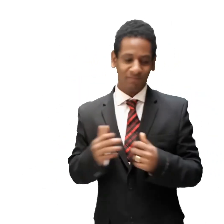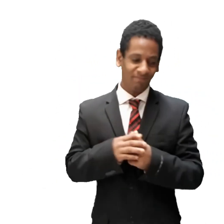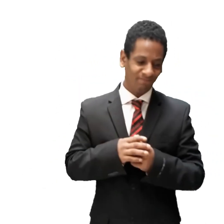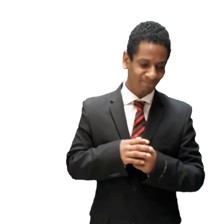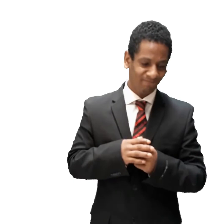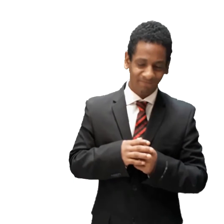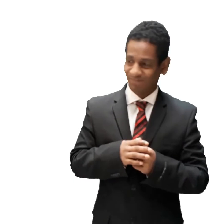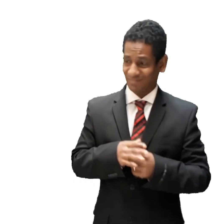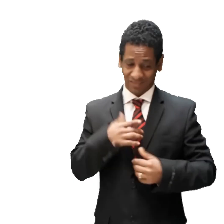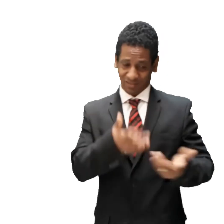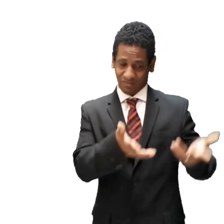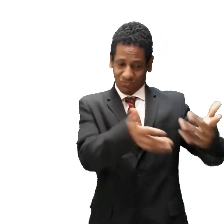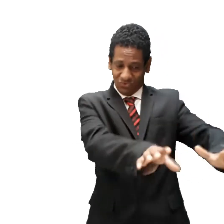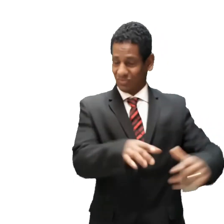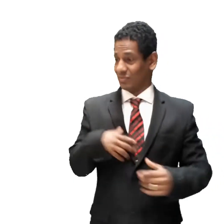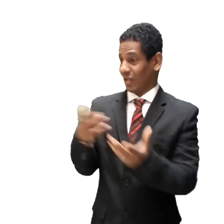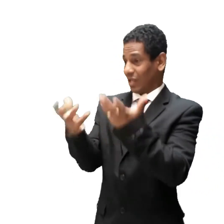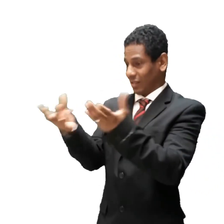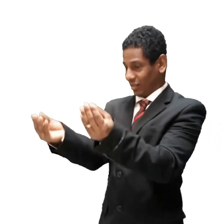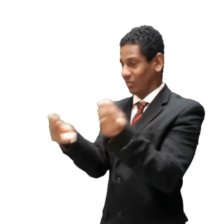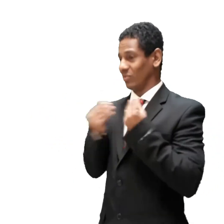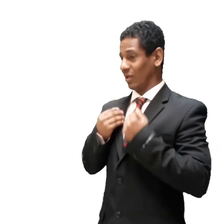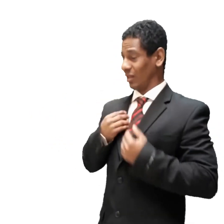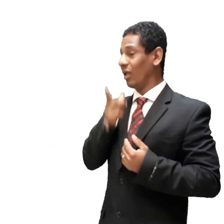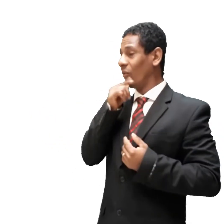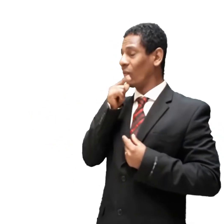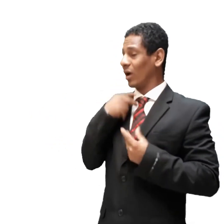ela viu, ela falou: nossa, eu quero sim dessa água.